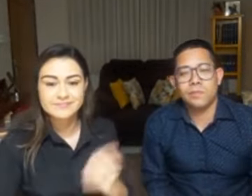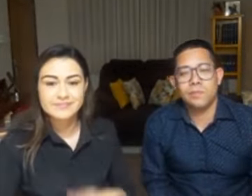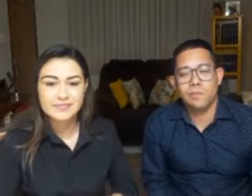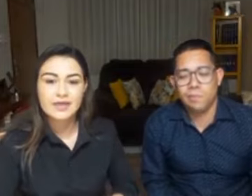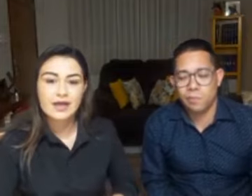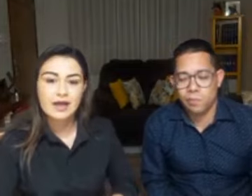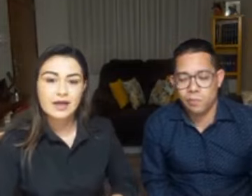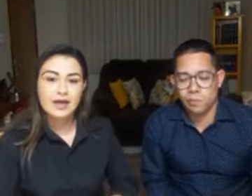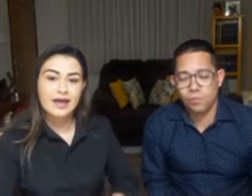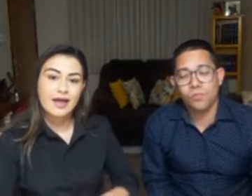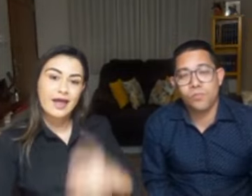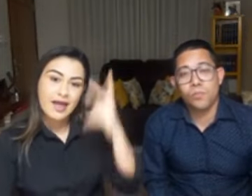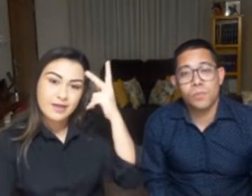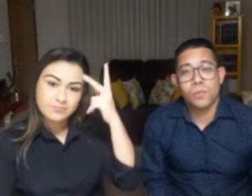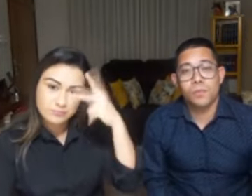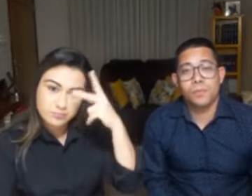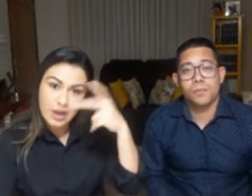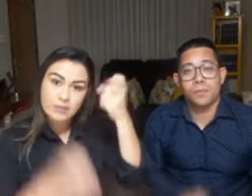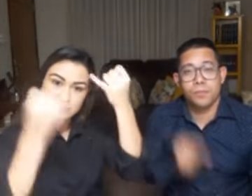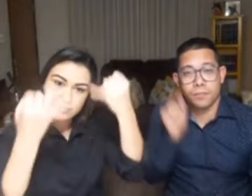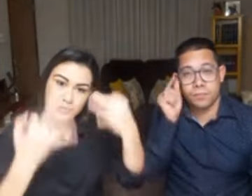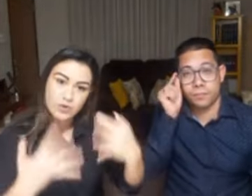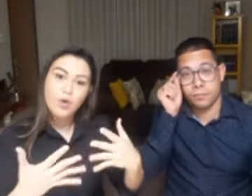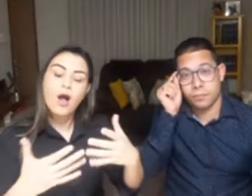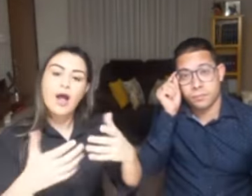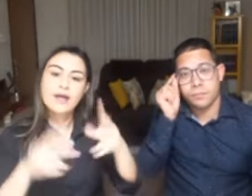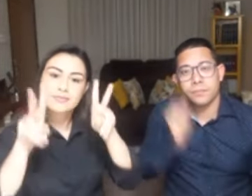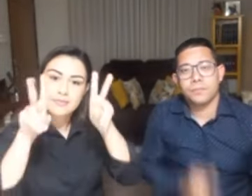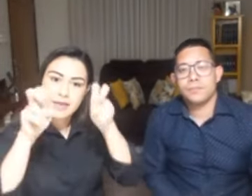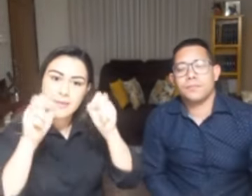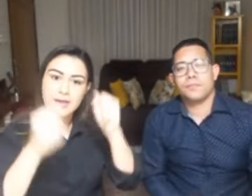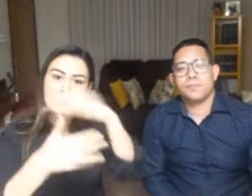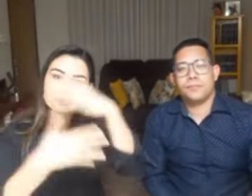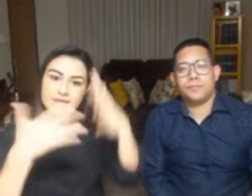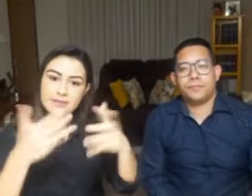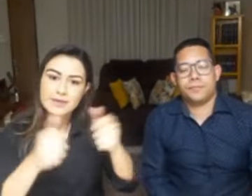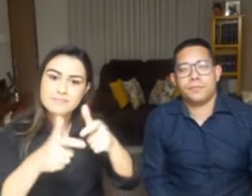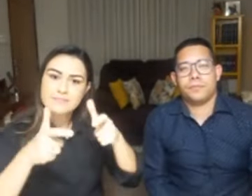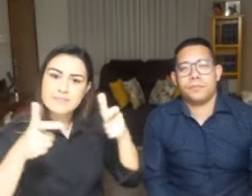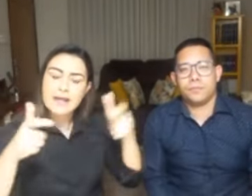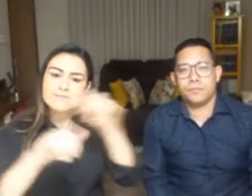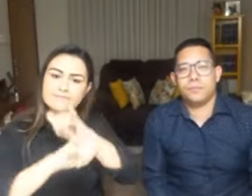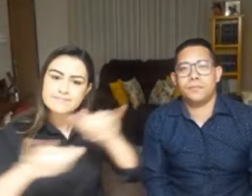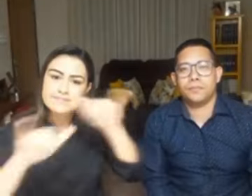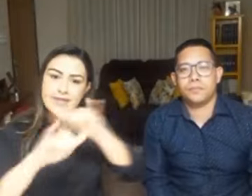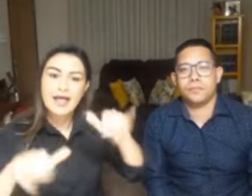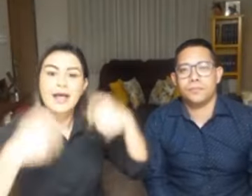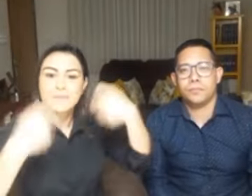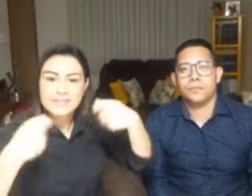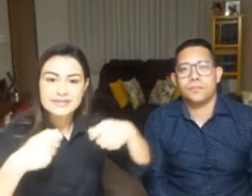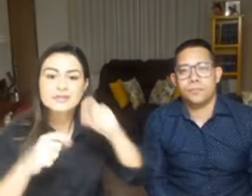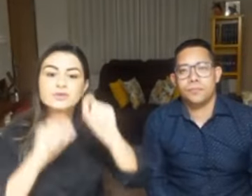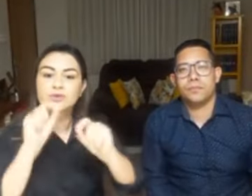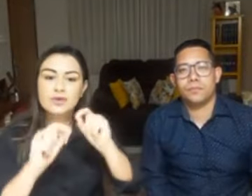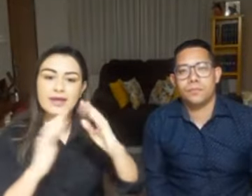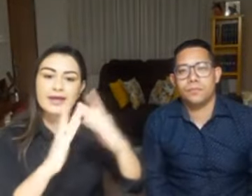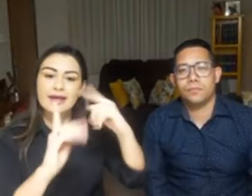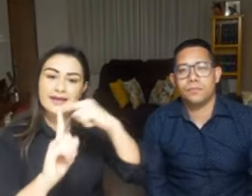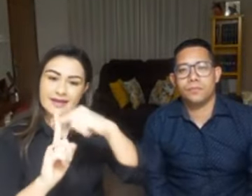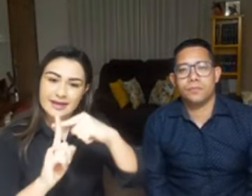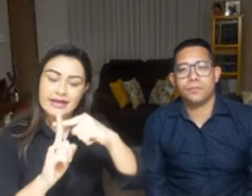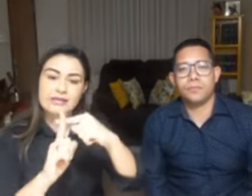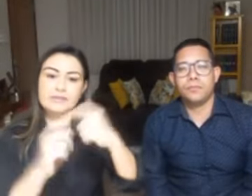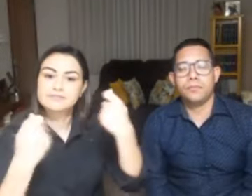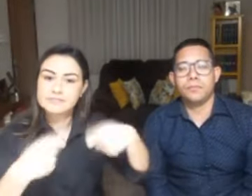está crescendo muito e cada vez mais, né, há necessidade das nossas igrejas terem a